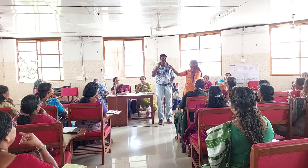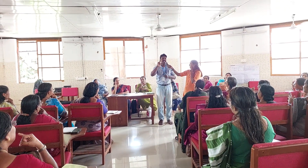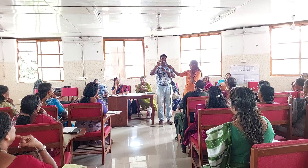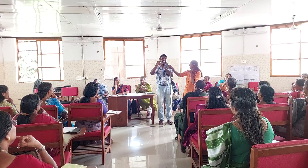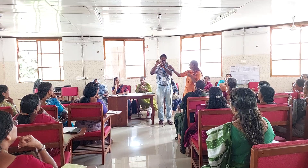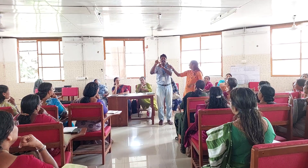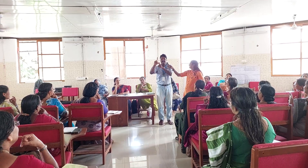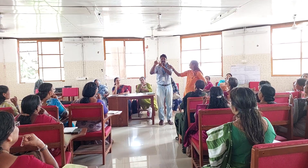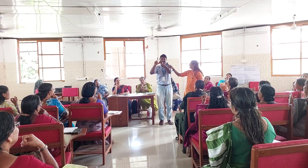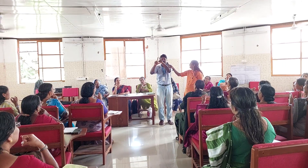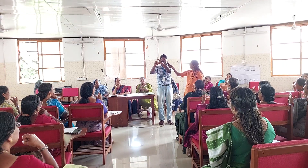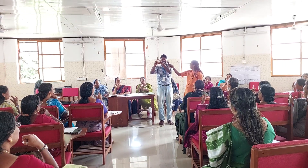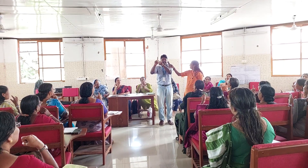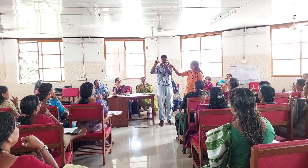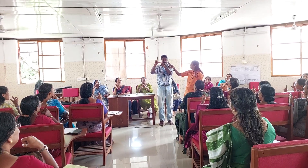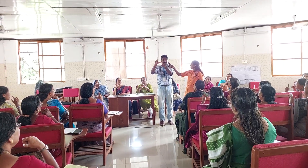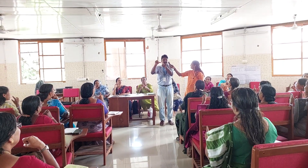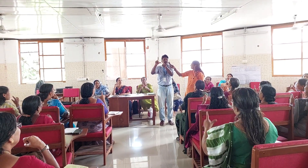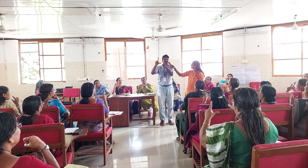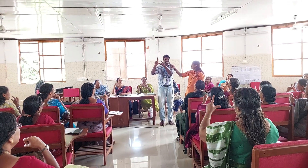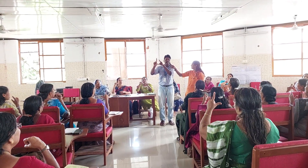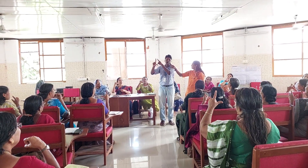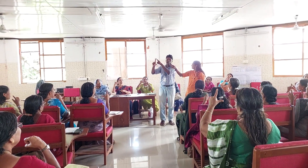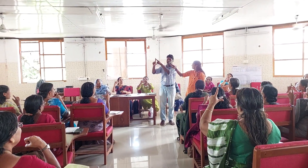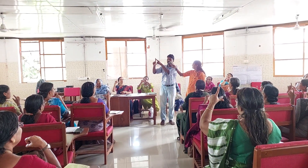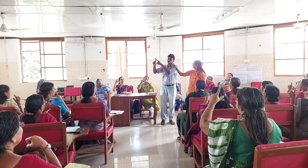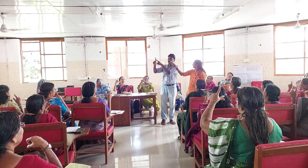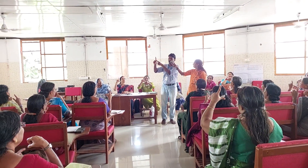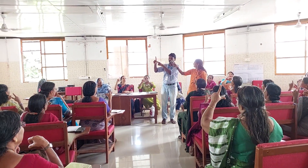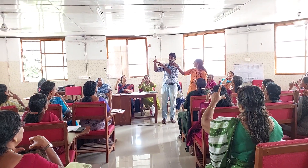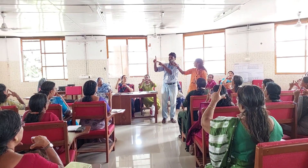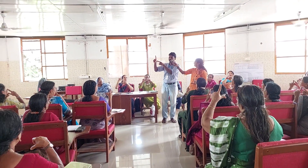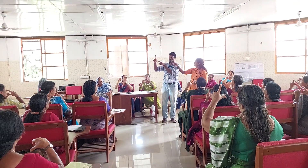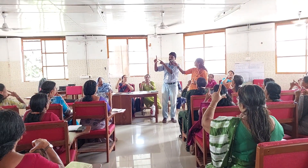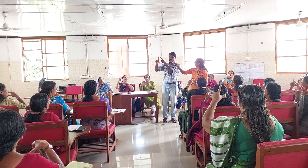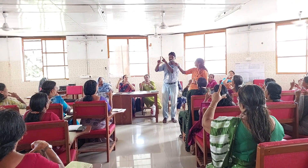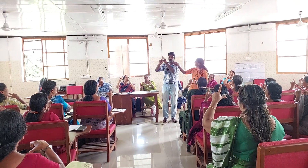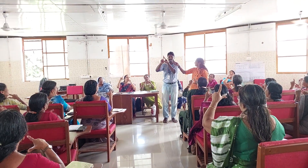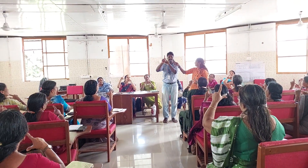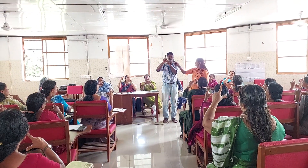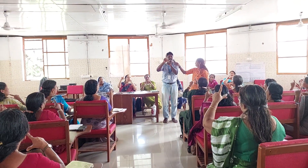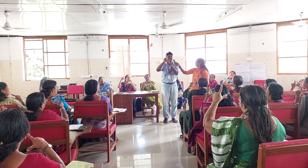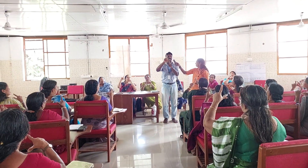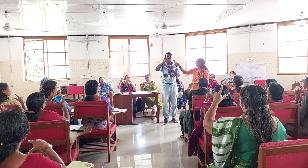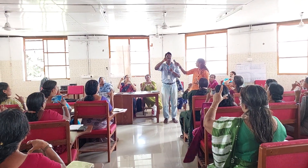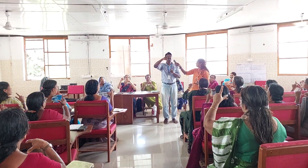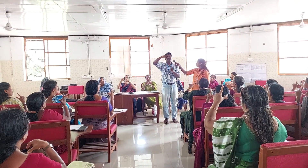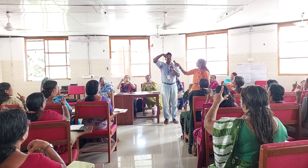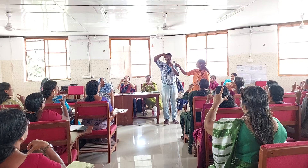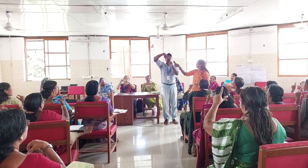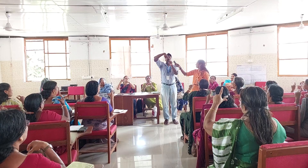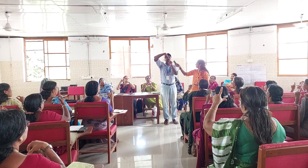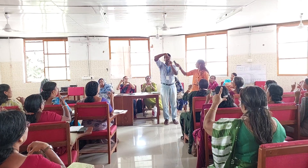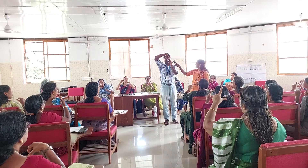ജെ ഇങ്ങനെ എഴുതി കാണിക്കാം. ജെ. ഓക്കെ, കാണുന്നുണ്ടോ? ജെ. ഈ ചെറിയ വിരൽ മടക്കി വെച്ചാൽ കെ